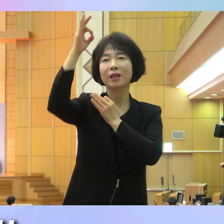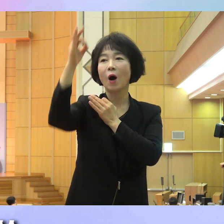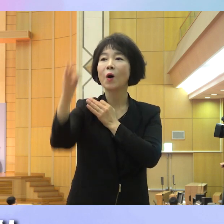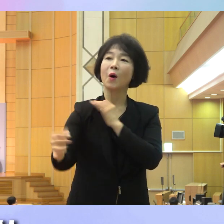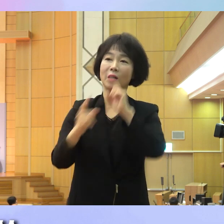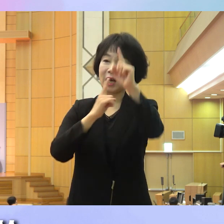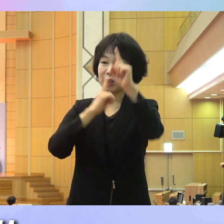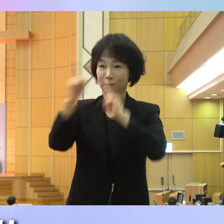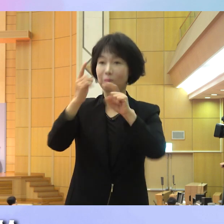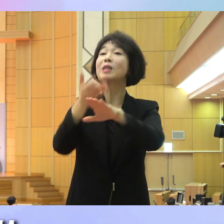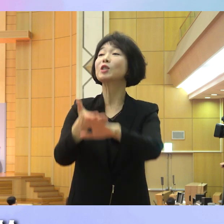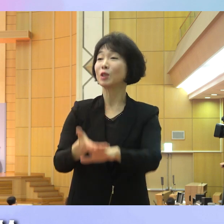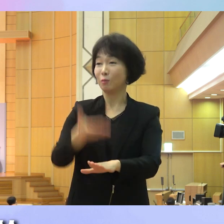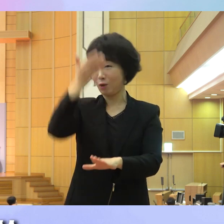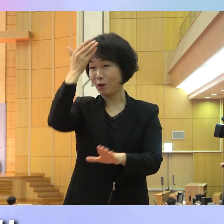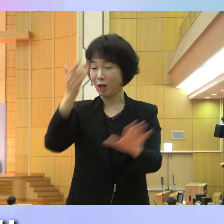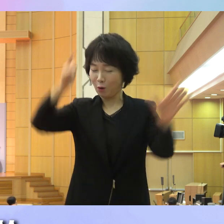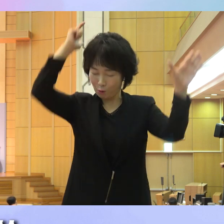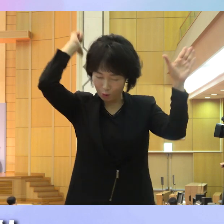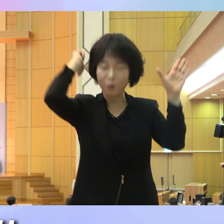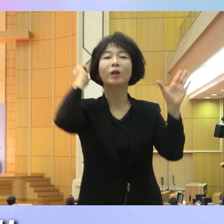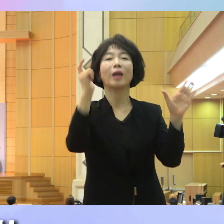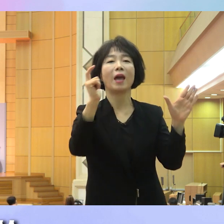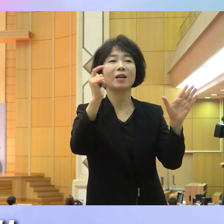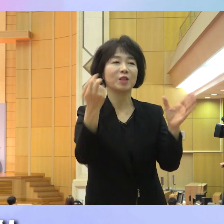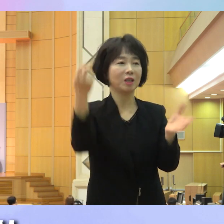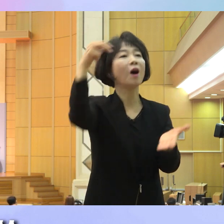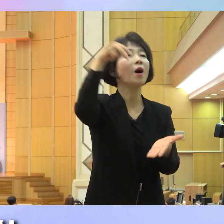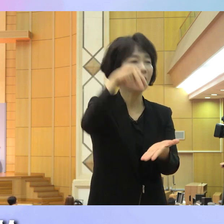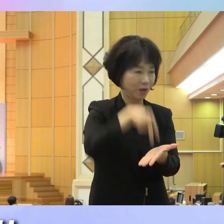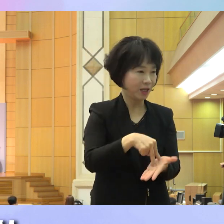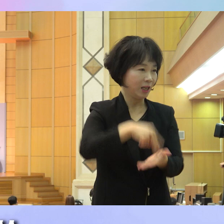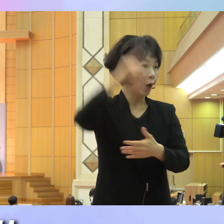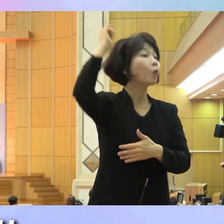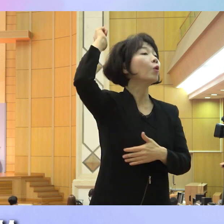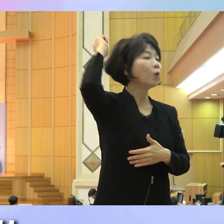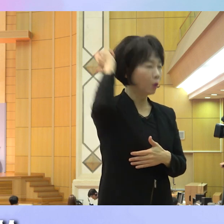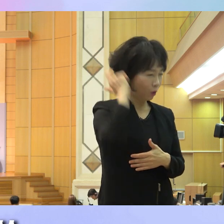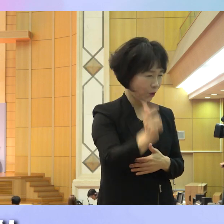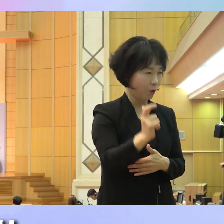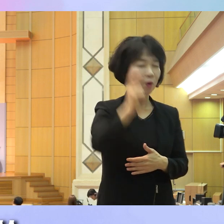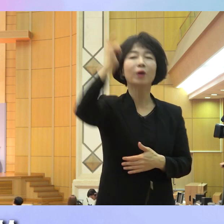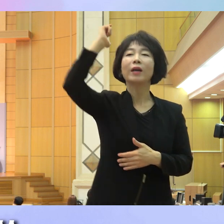서리. 영원하신 말씀 위에 굳게 서리.